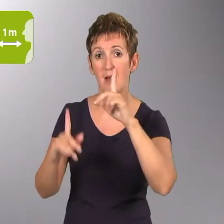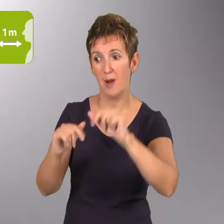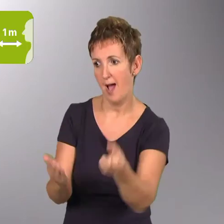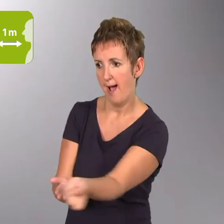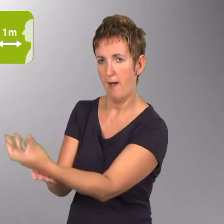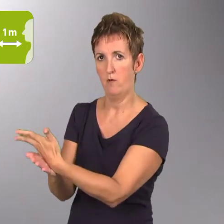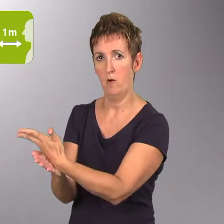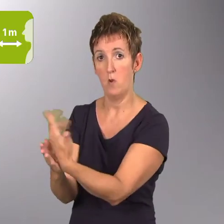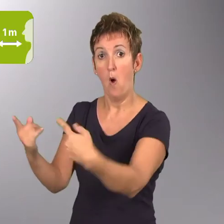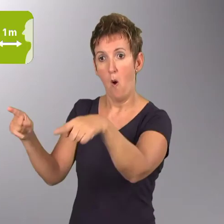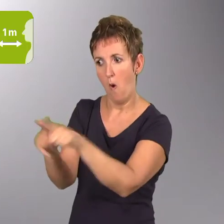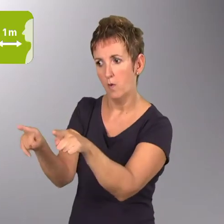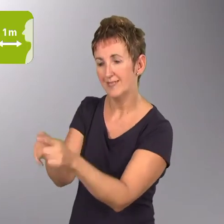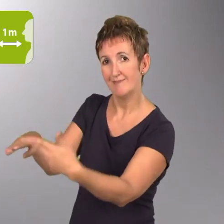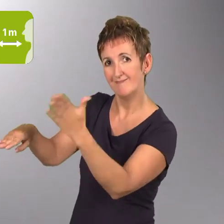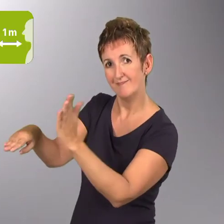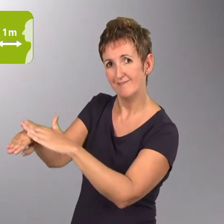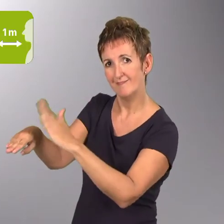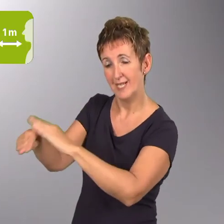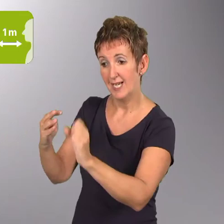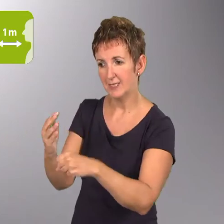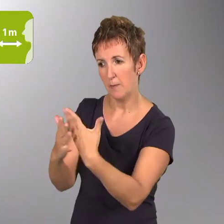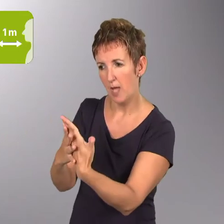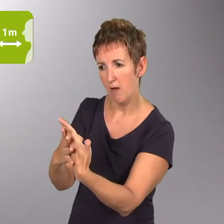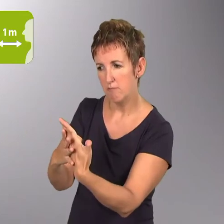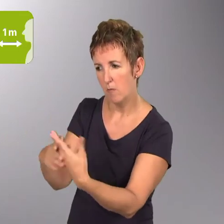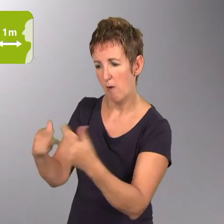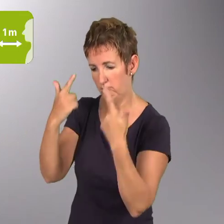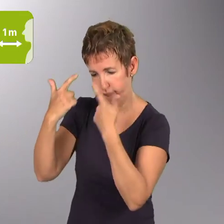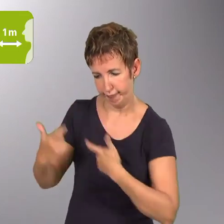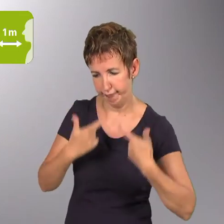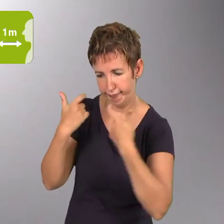et leur recommander de surveiller attentivement leur état de santé.